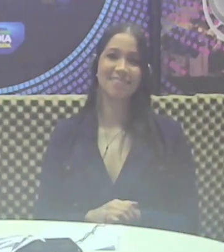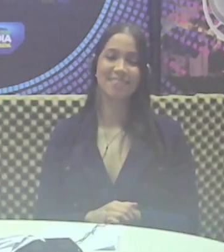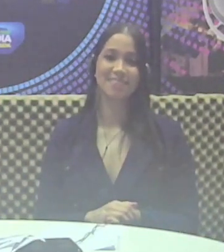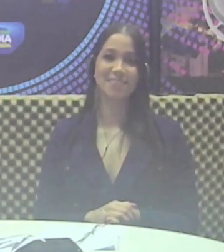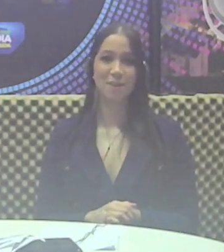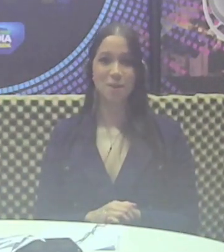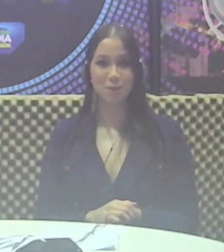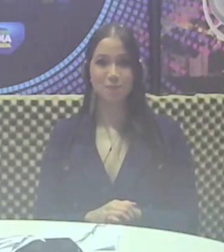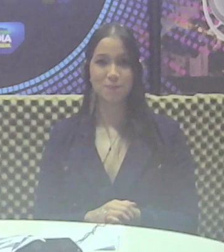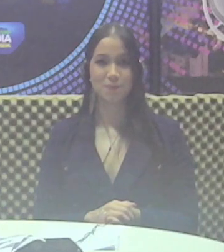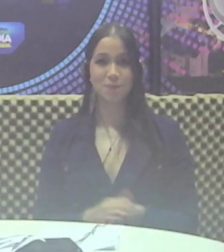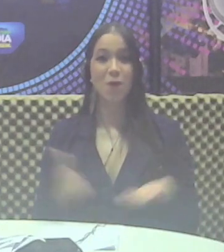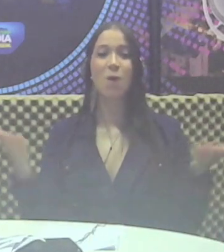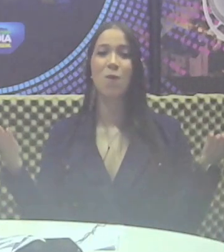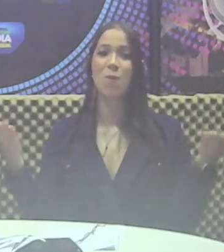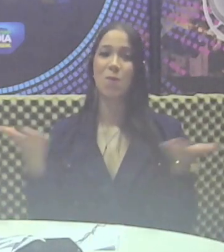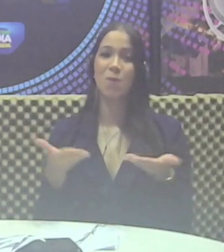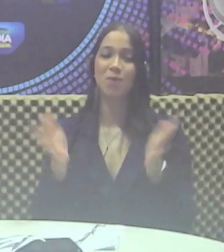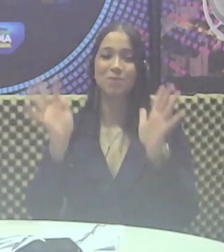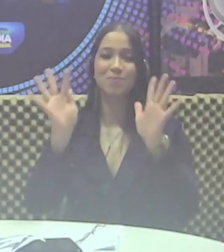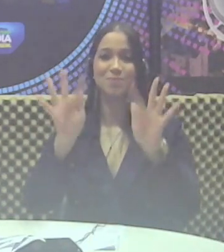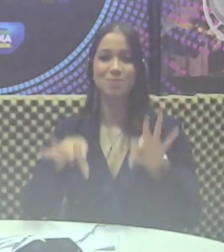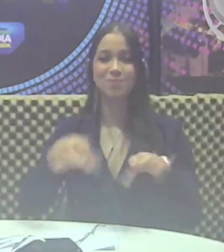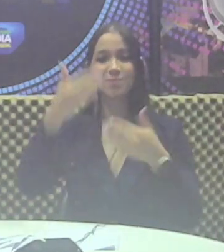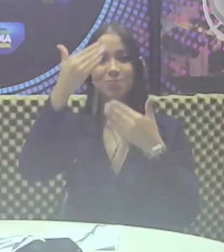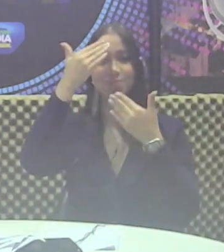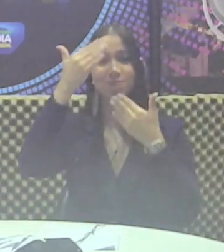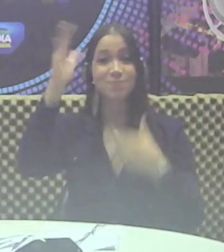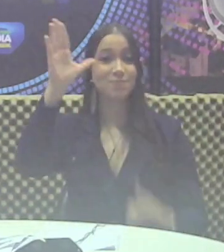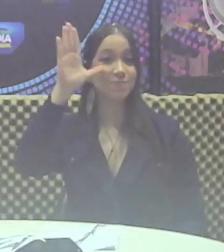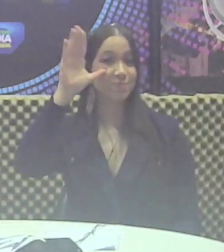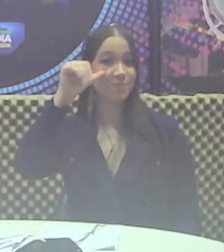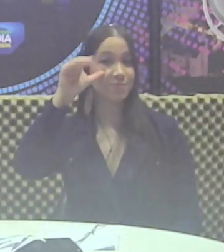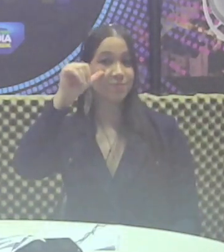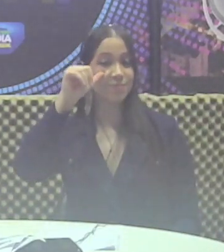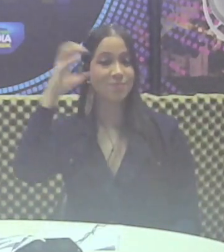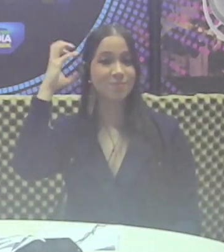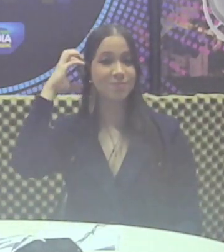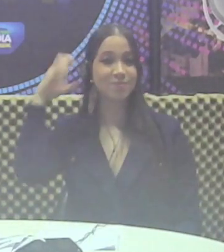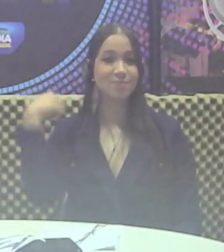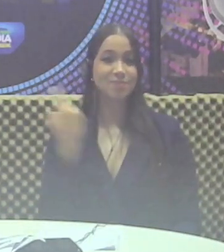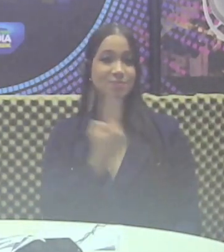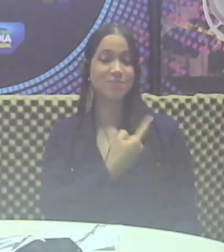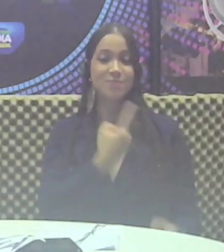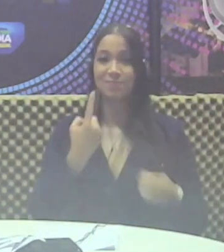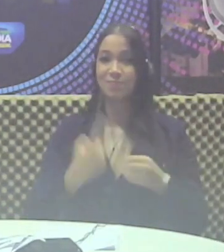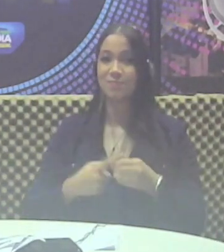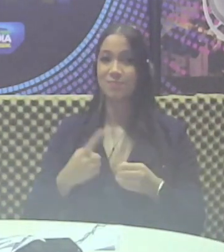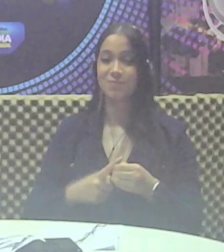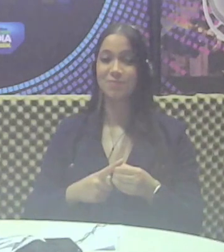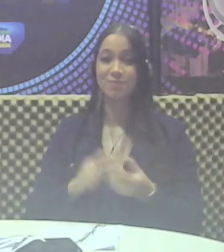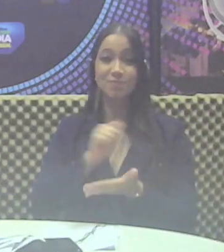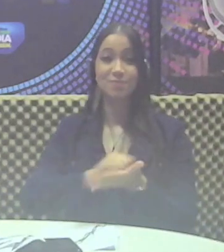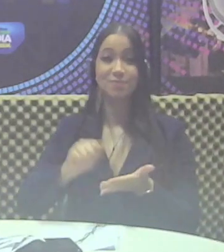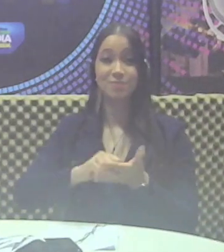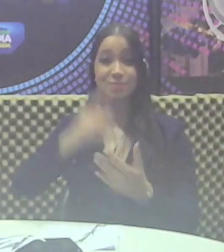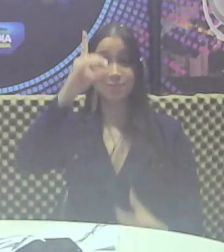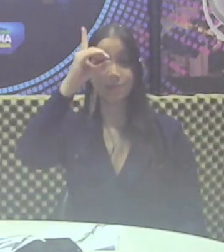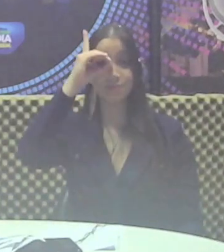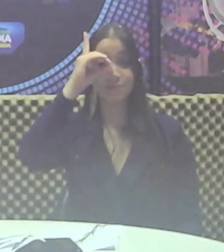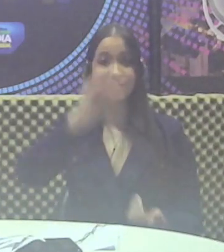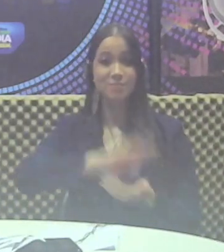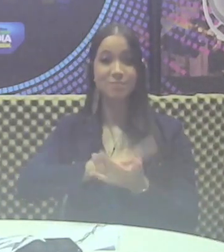notícias. A edição de hoje fica por aqui. Obrigado pela sua audiência. Rádio Nossa Cidade. Edição Daniela